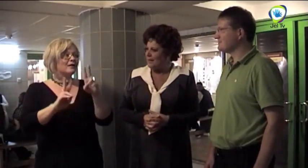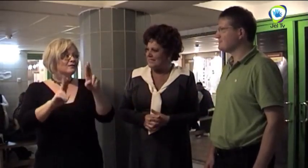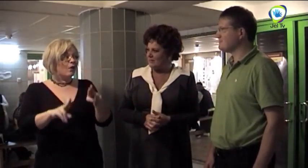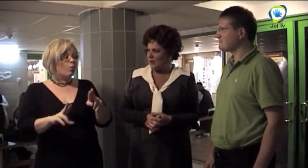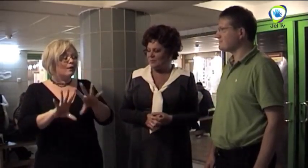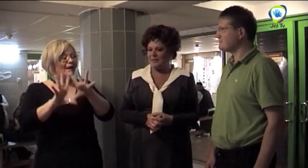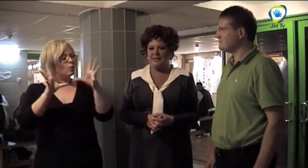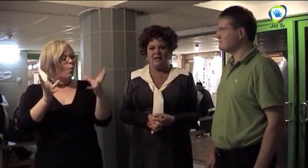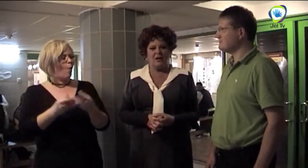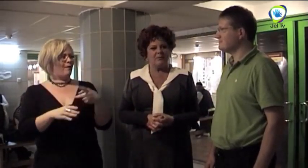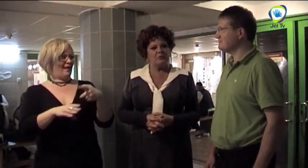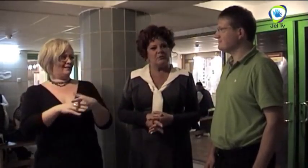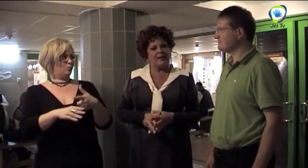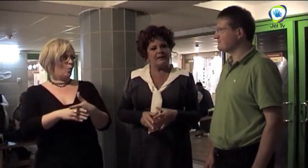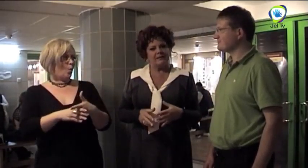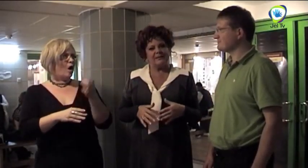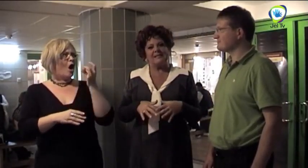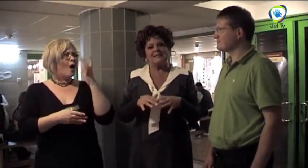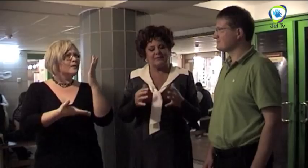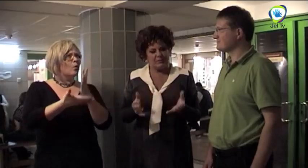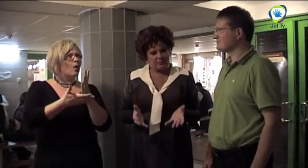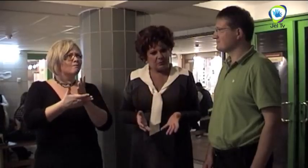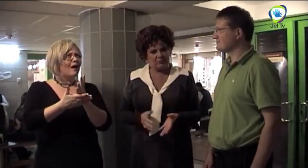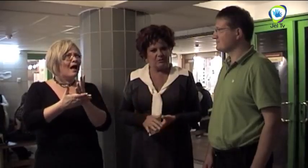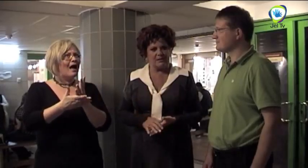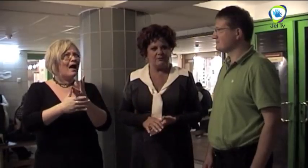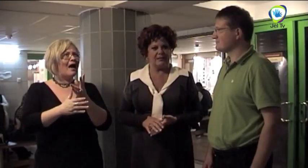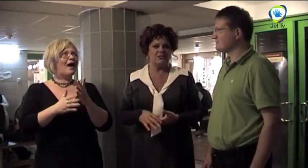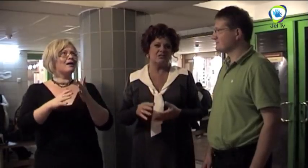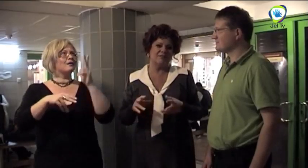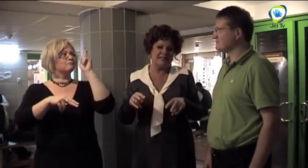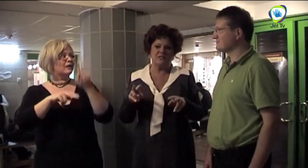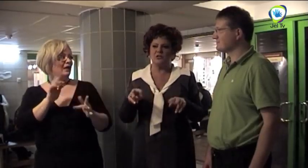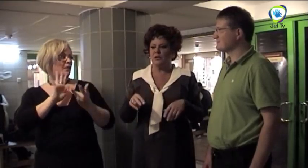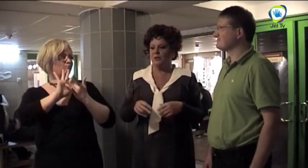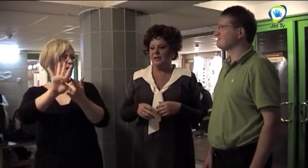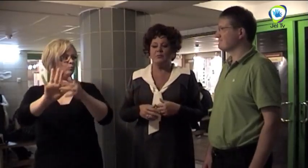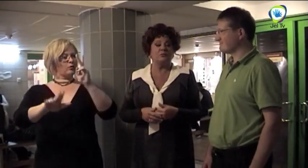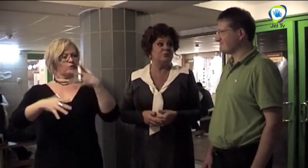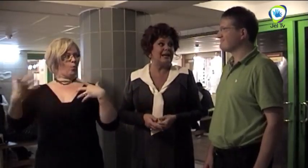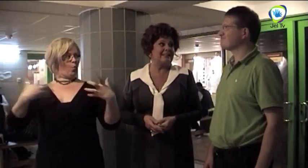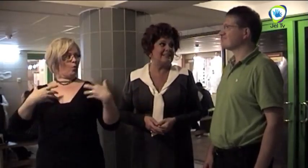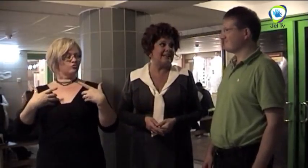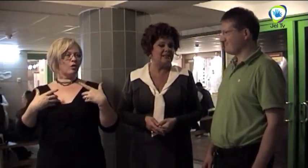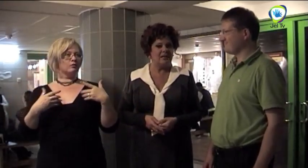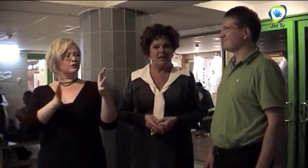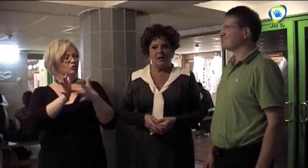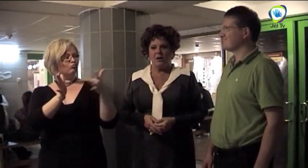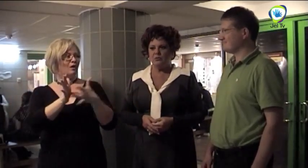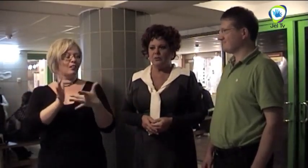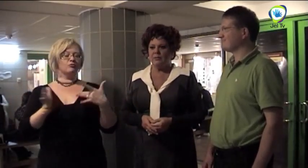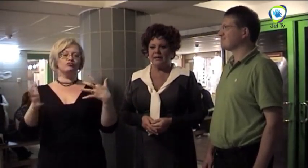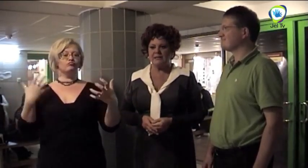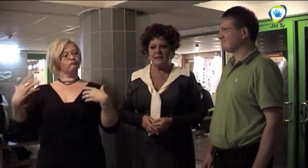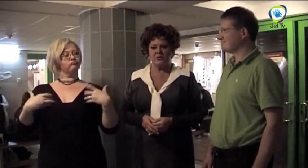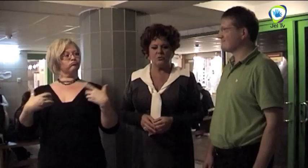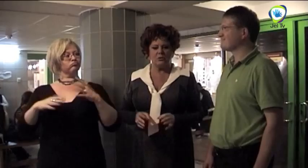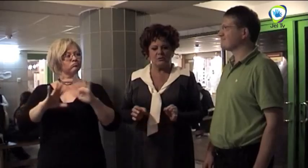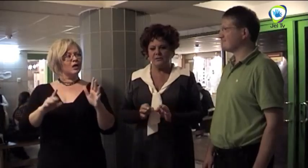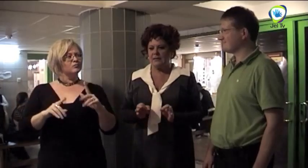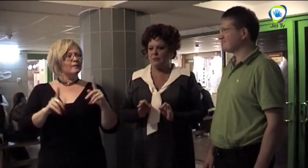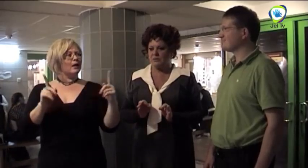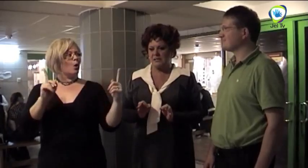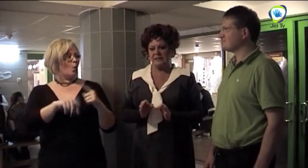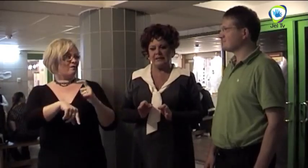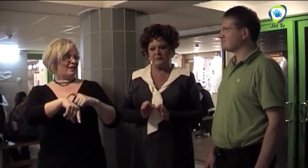az egy komplex valami. Amikor már készen van, bemutattuk az előadást, és kvázi csak reprodukálni kell, akkor már ez egy